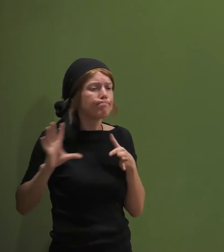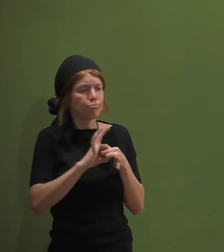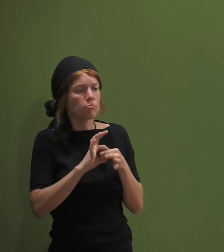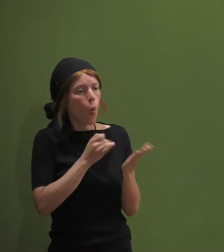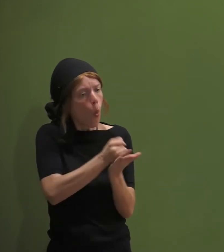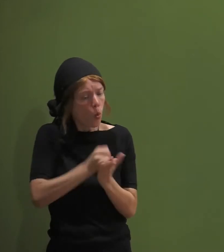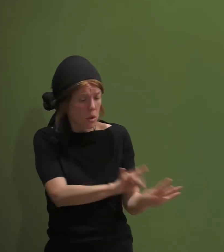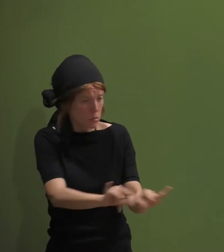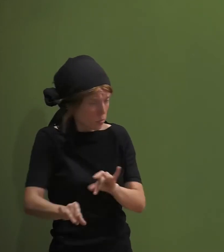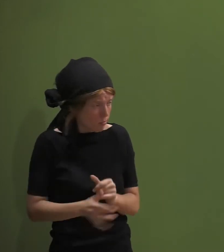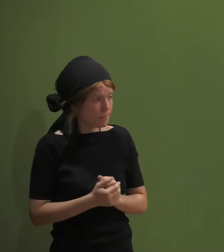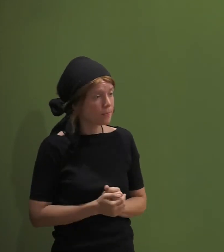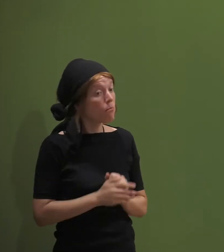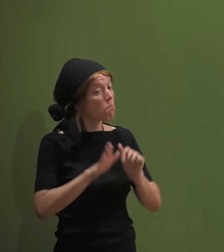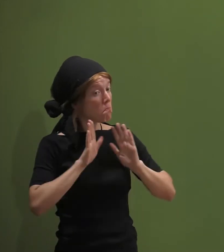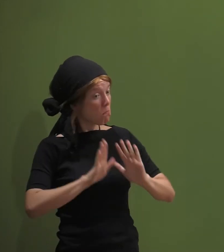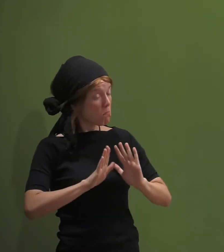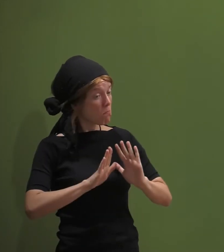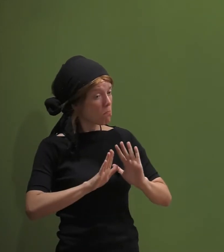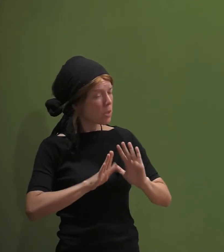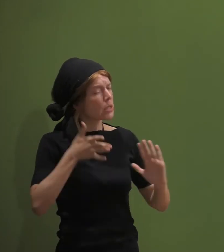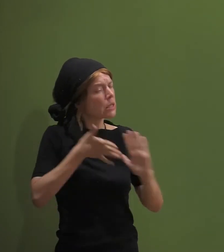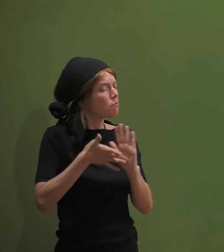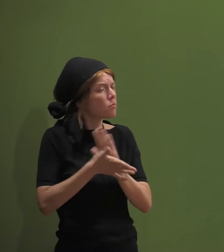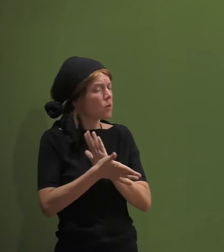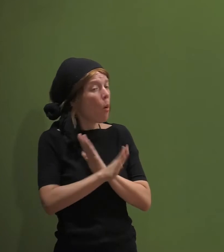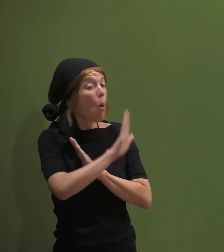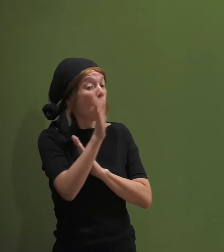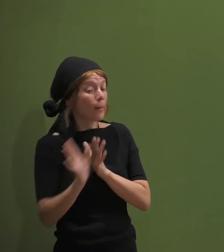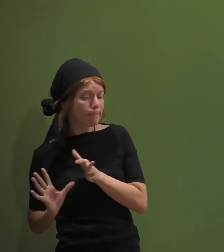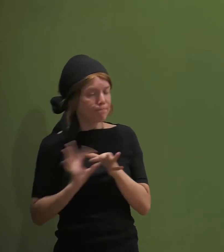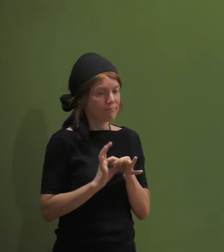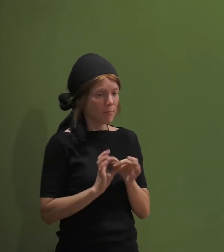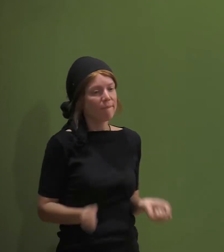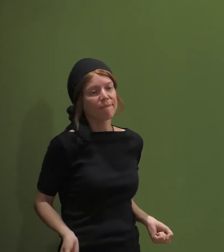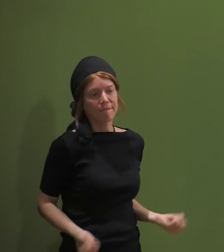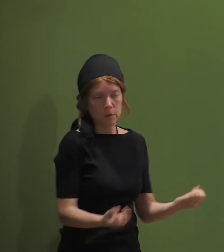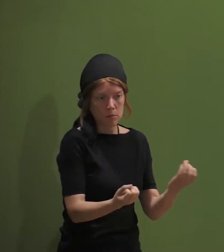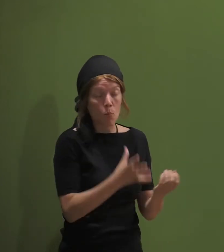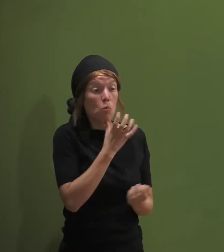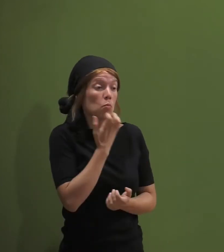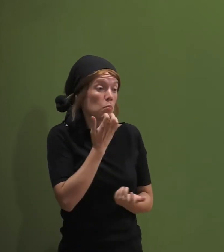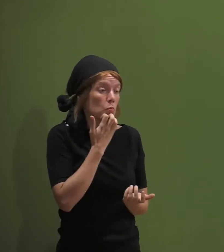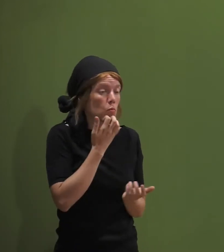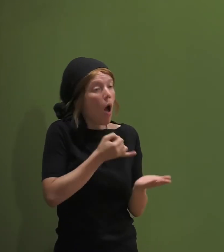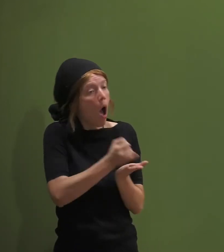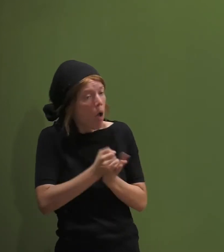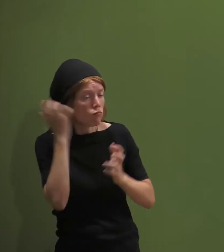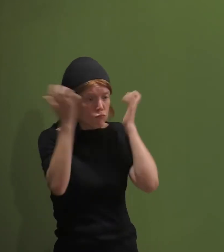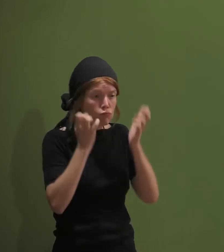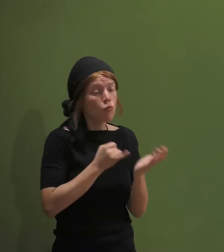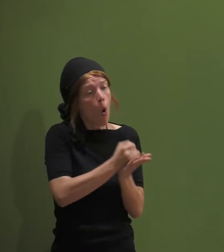con el cultivo de la tierra. No obstante, este significado parece muy sesgado al sector vegetal, por lo que términos como agropecuario